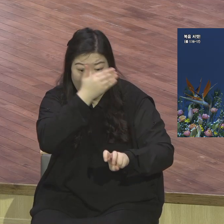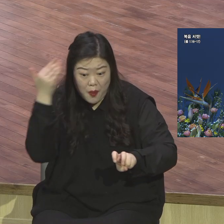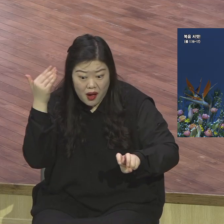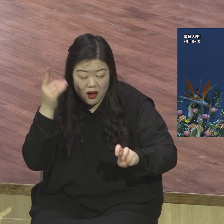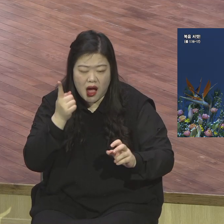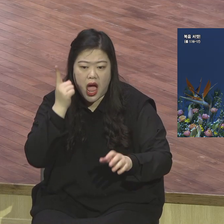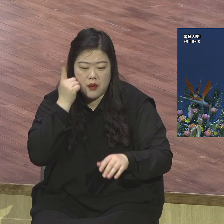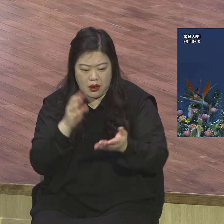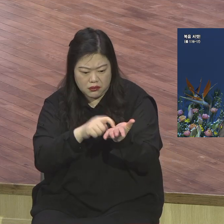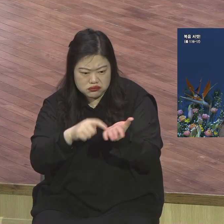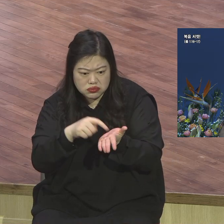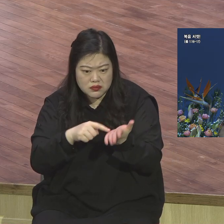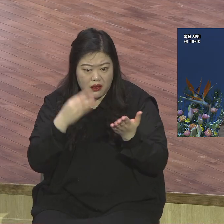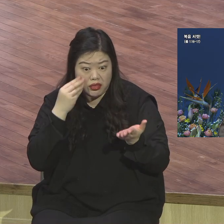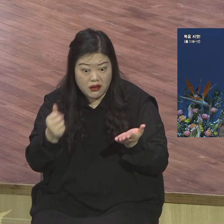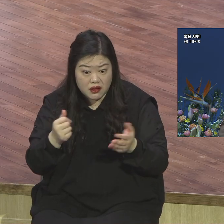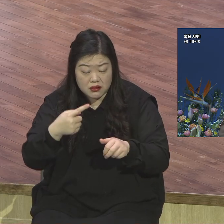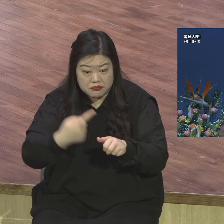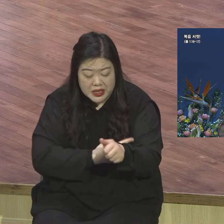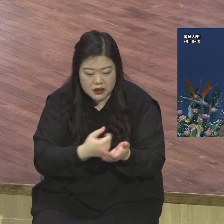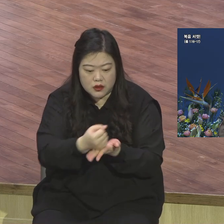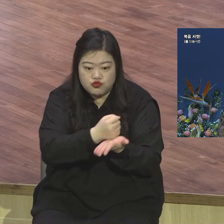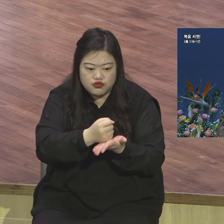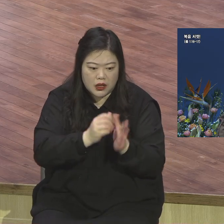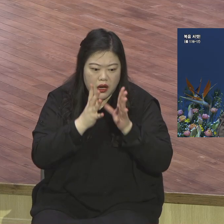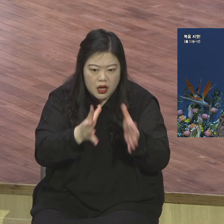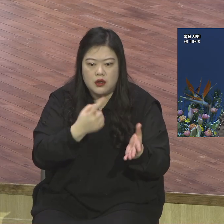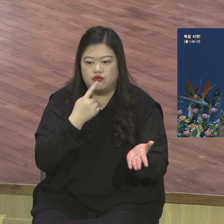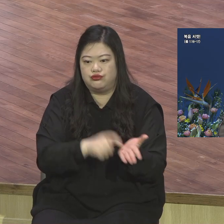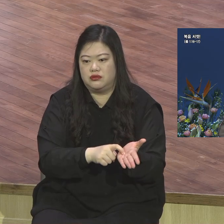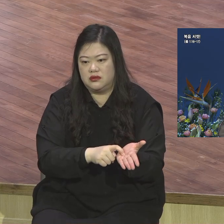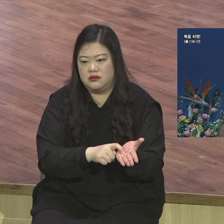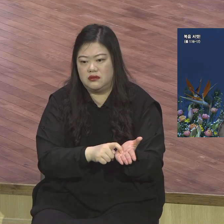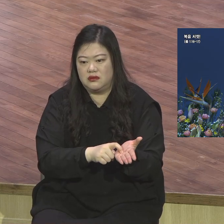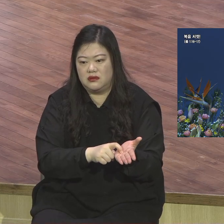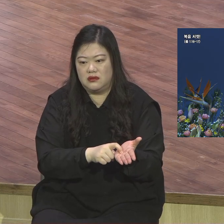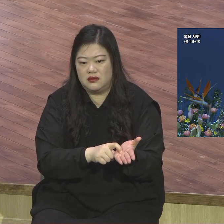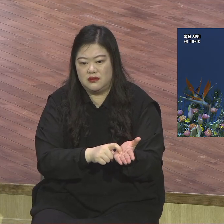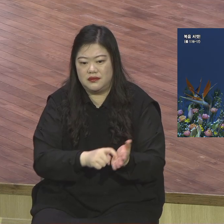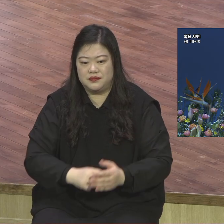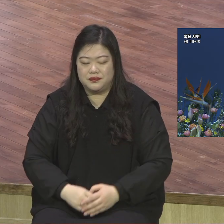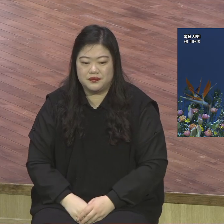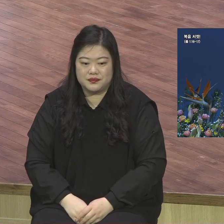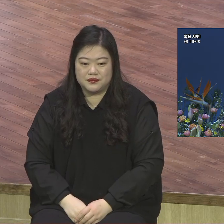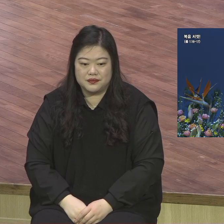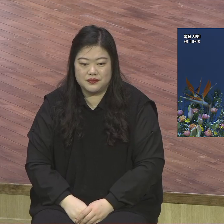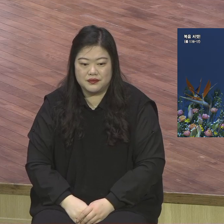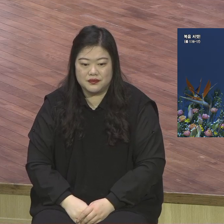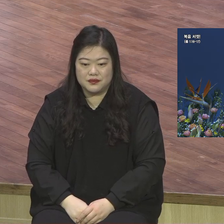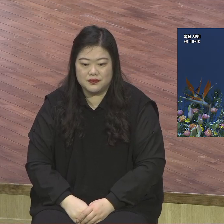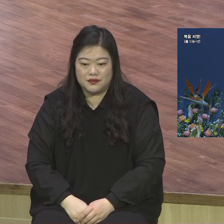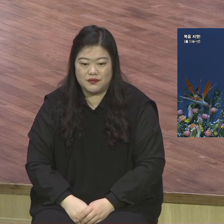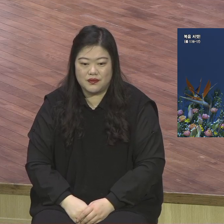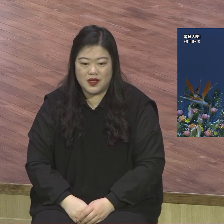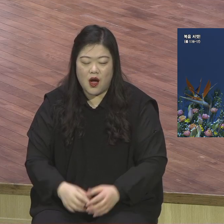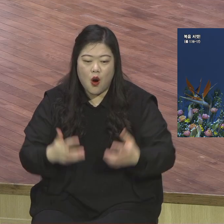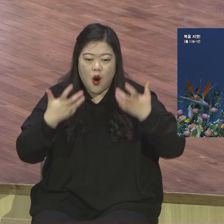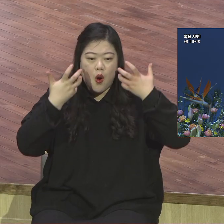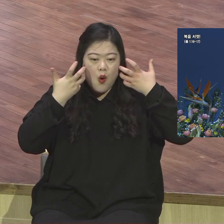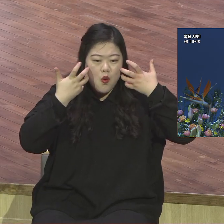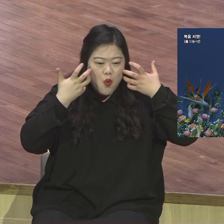사실입니다. 제가 이 말씀 드리는 이유는 호랑이 그림이나 그